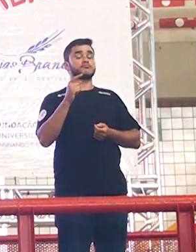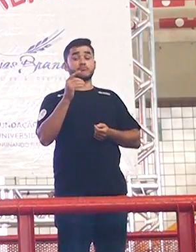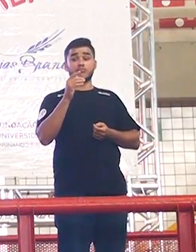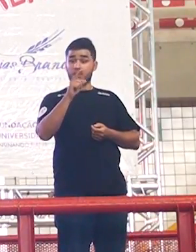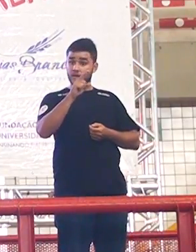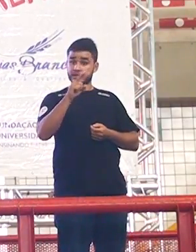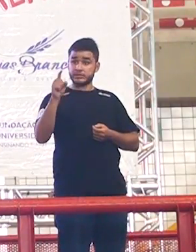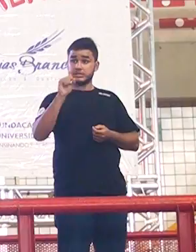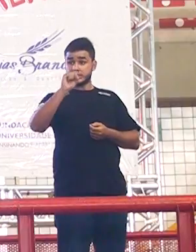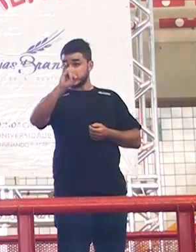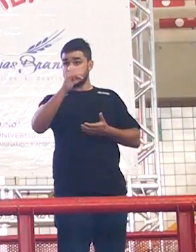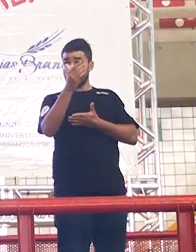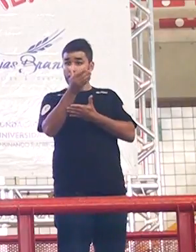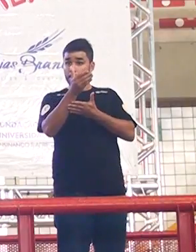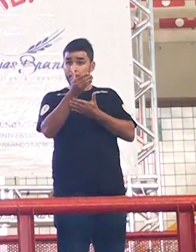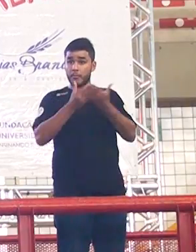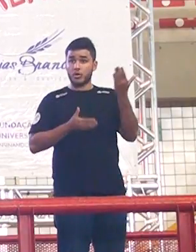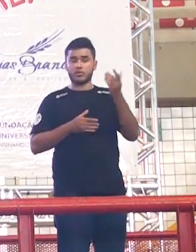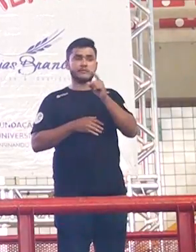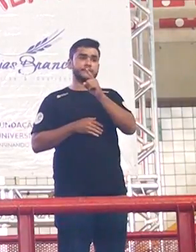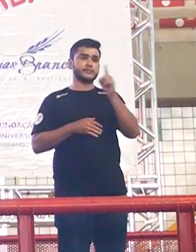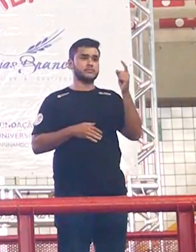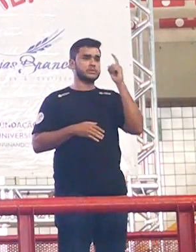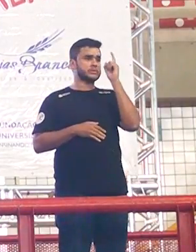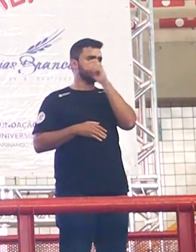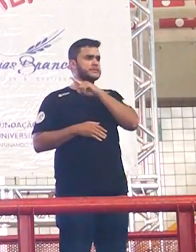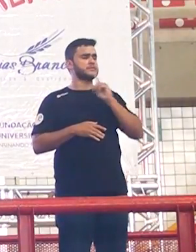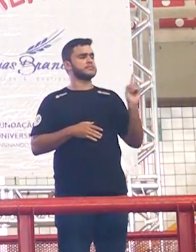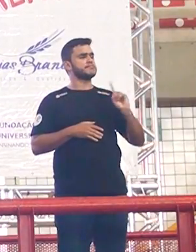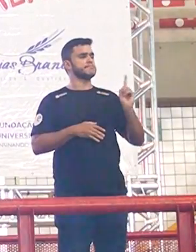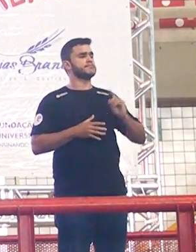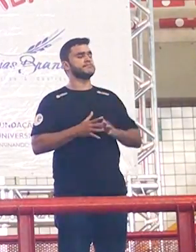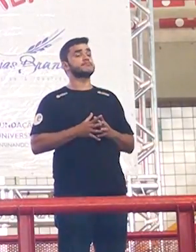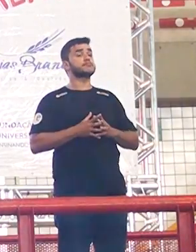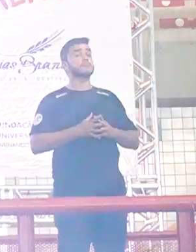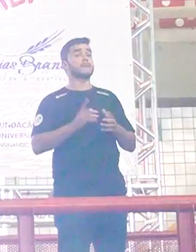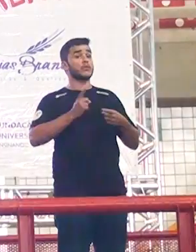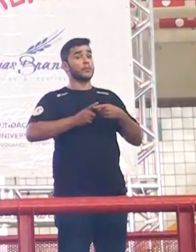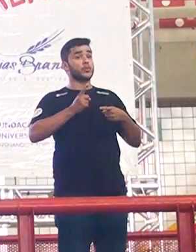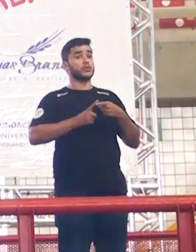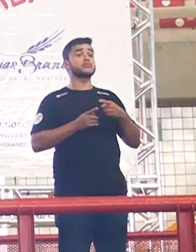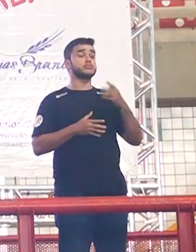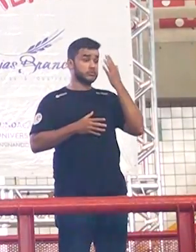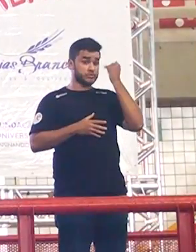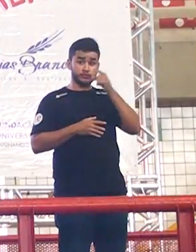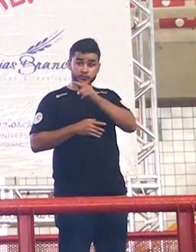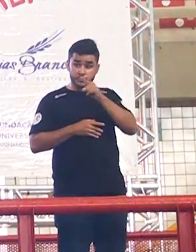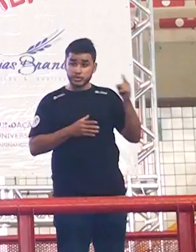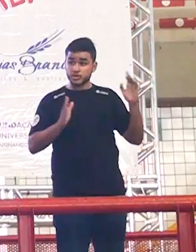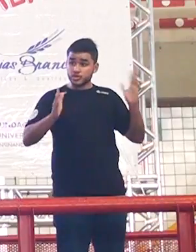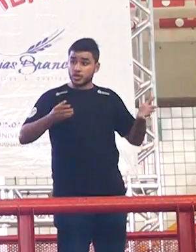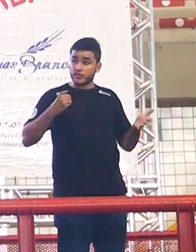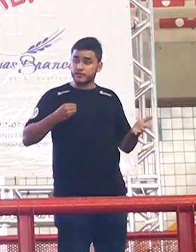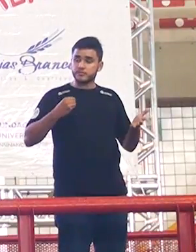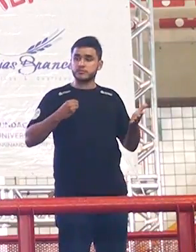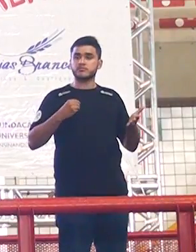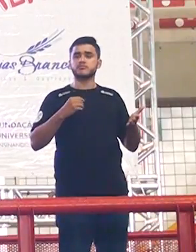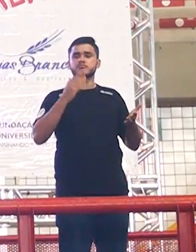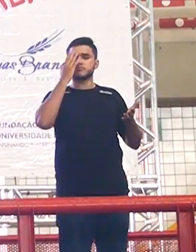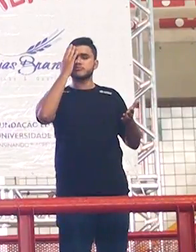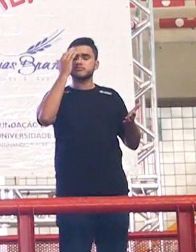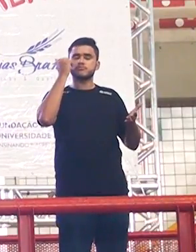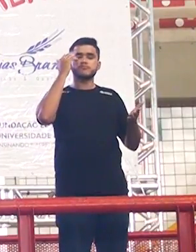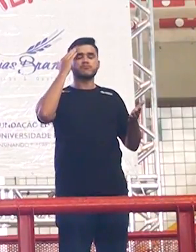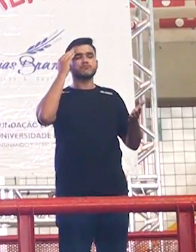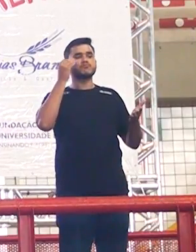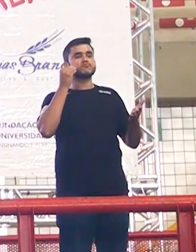cair na prova, você não tenha muita dificuldade para resolver, até porque você já chegou aqui com um certo